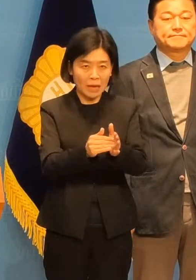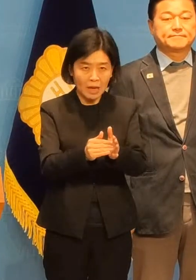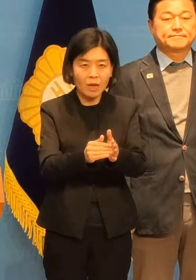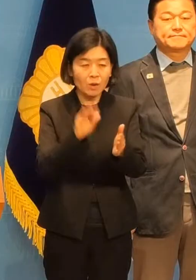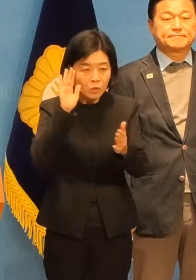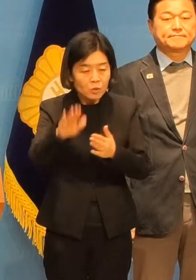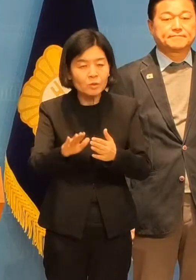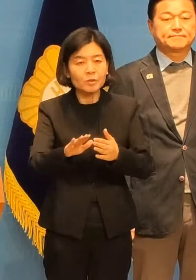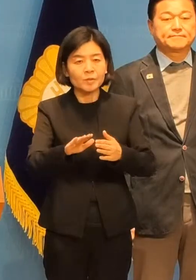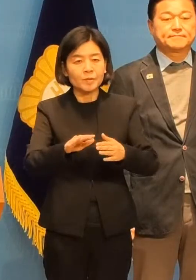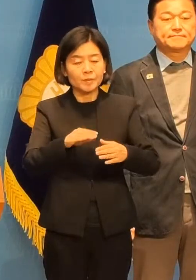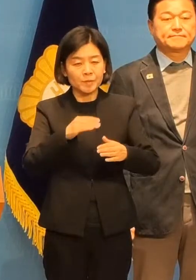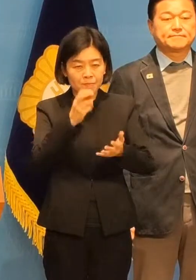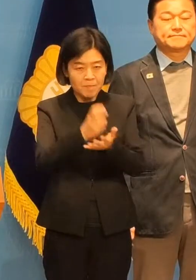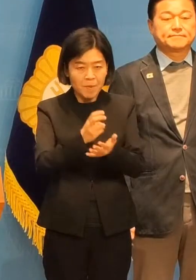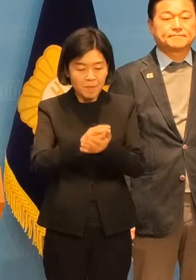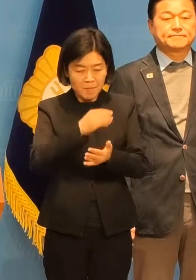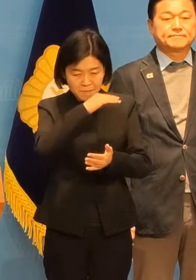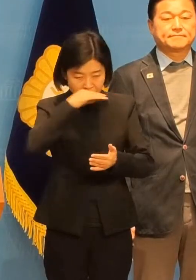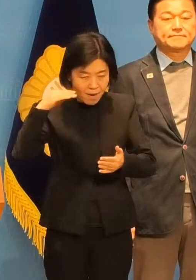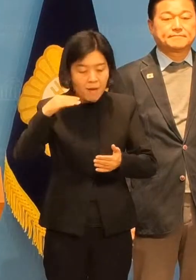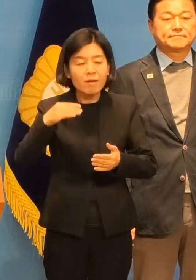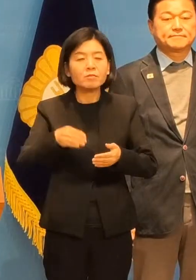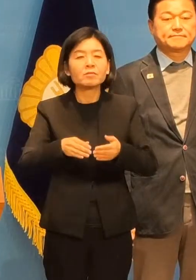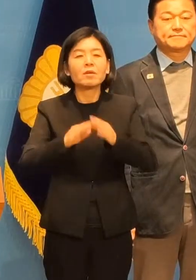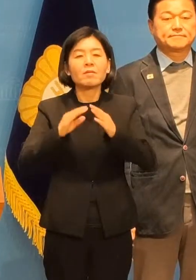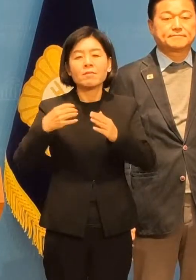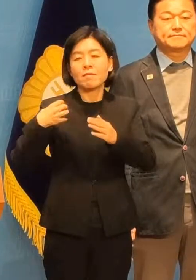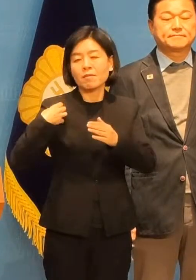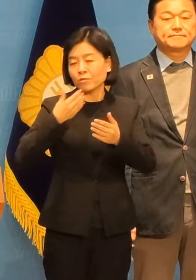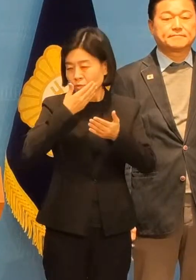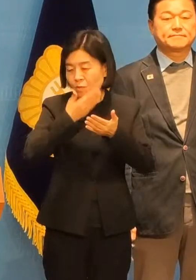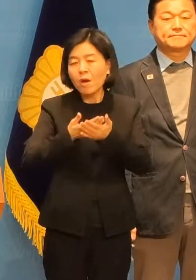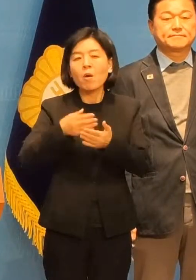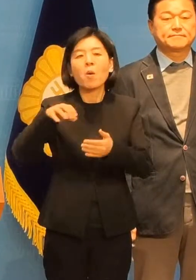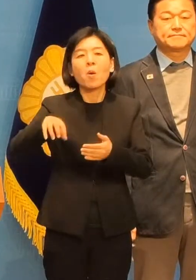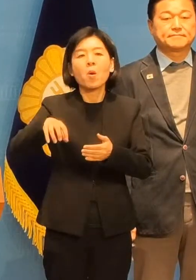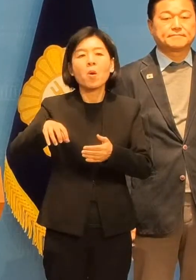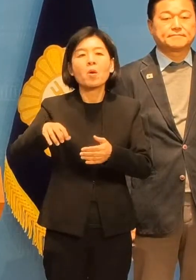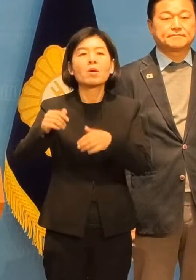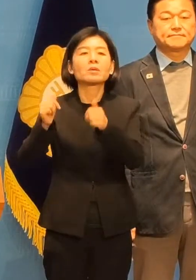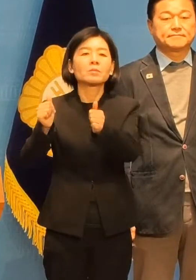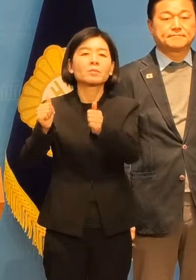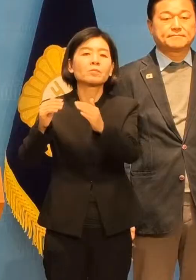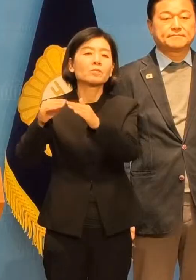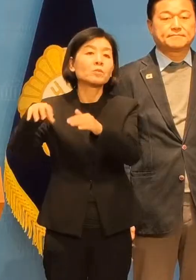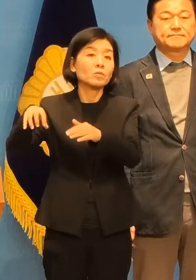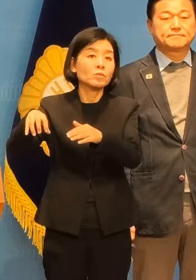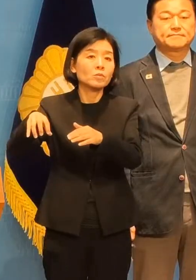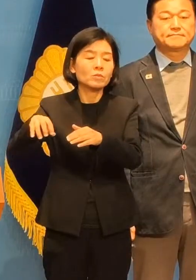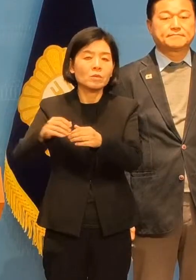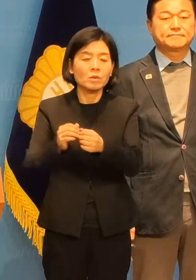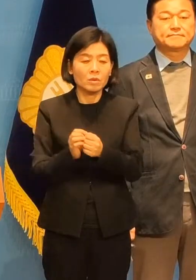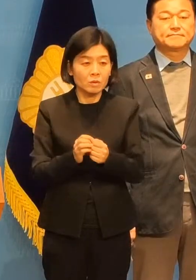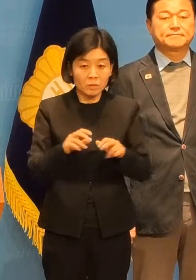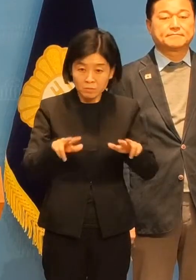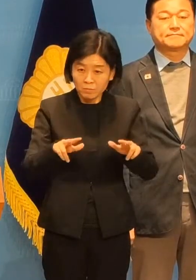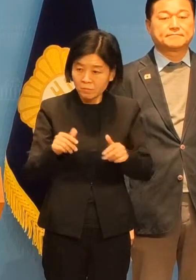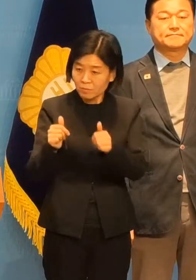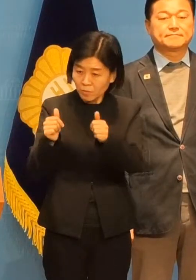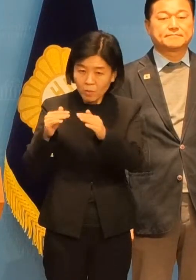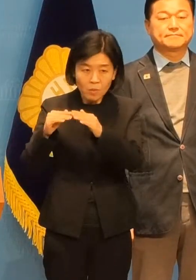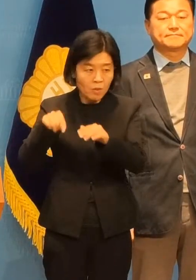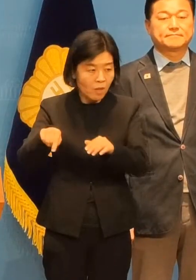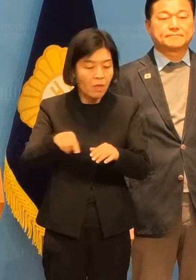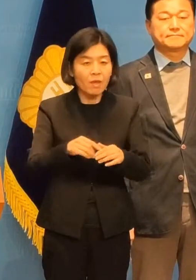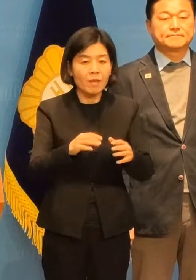바로 세워야 하는 매우 중요한 책무가 있는 기관입니다. 그럼에도 불구하고 법원은 그동안